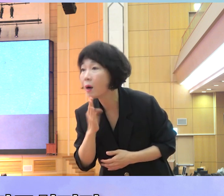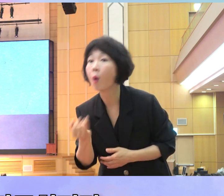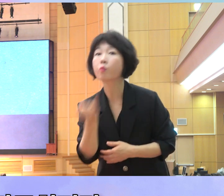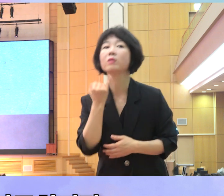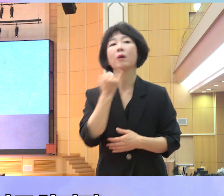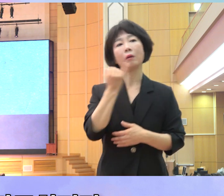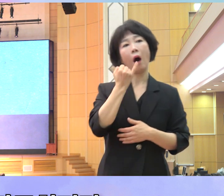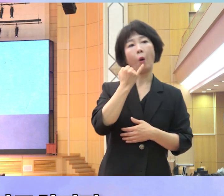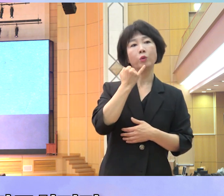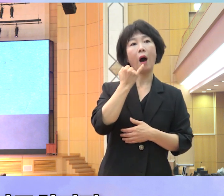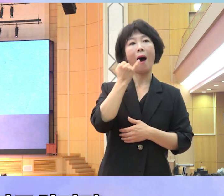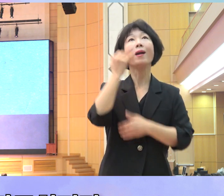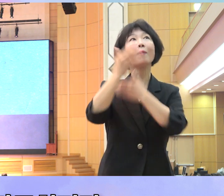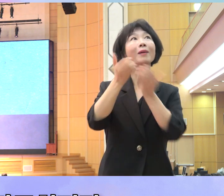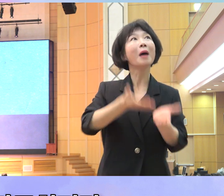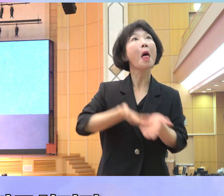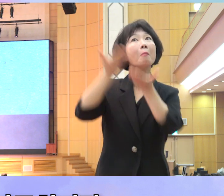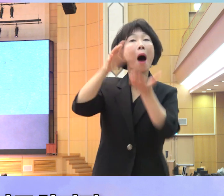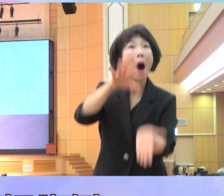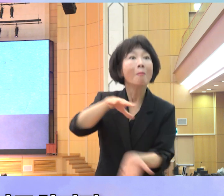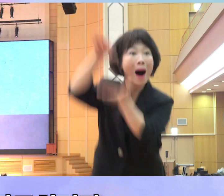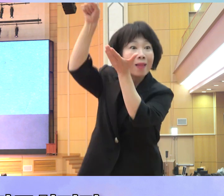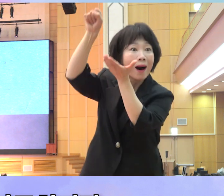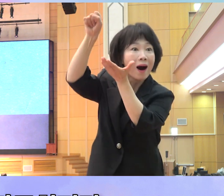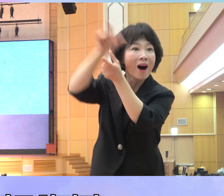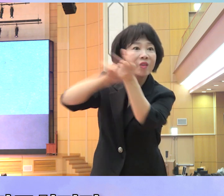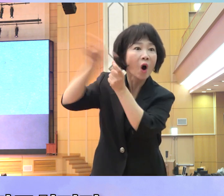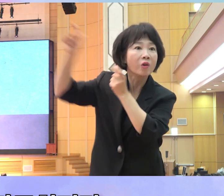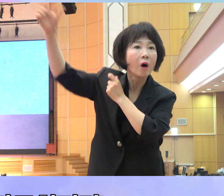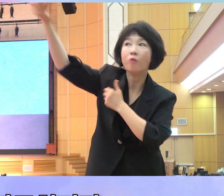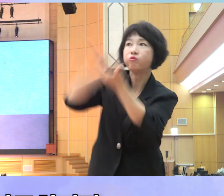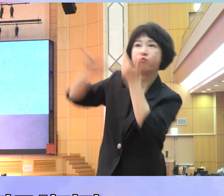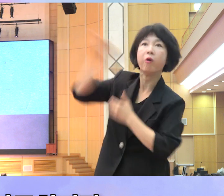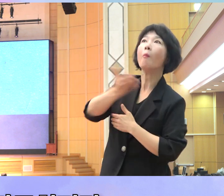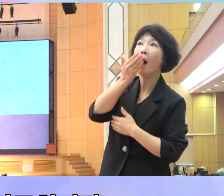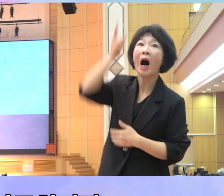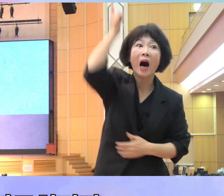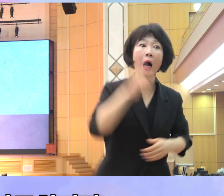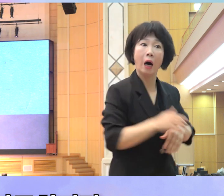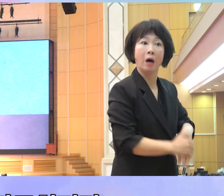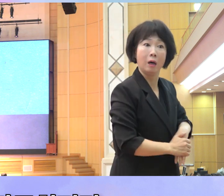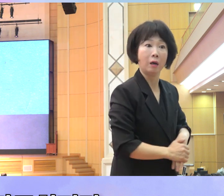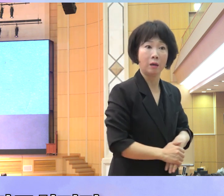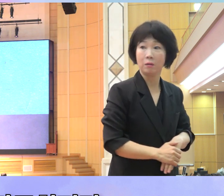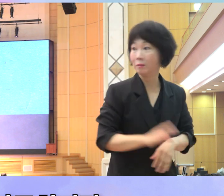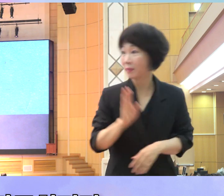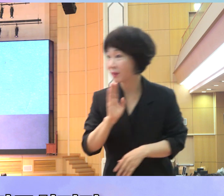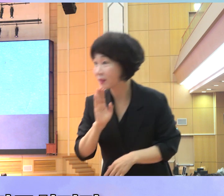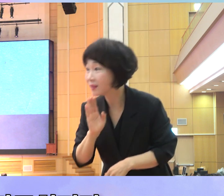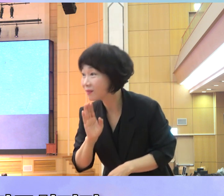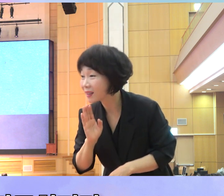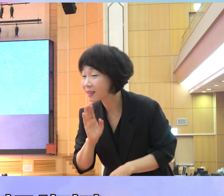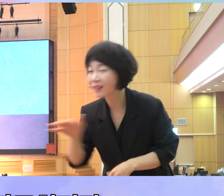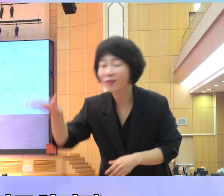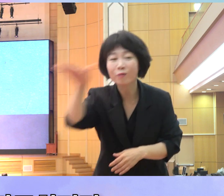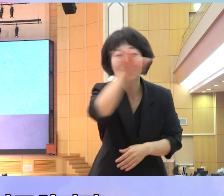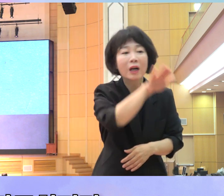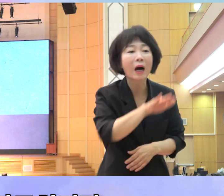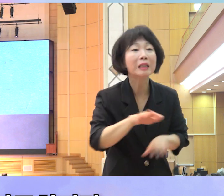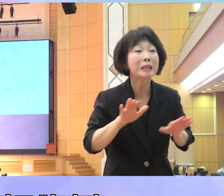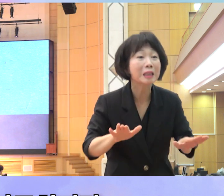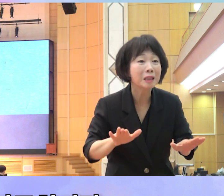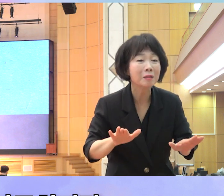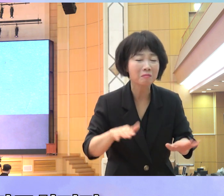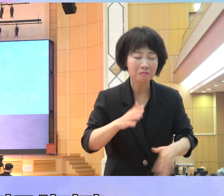얘기를 꼭 드리고 싶은 건요, 여러분이 소위 말해서 잘 나갈 때도 있었잖아요.